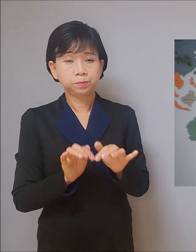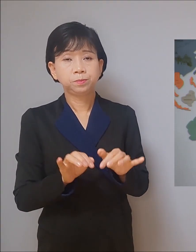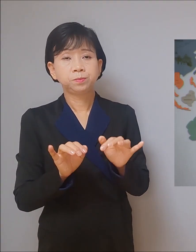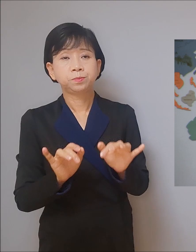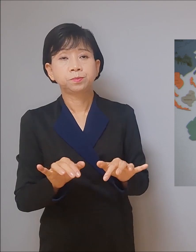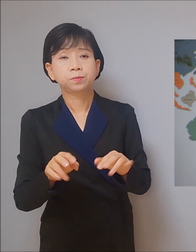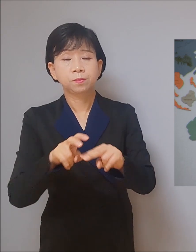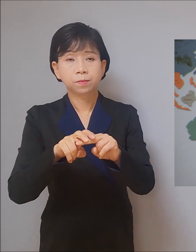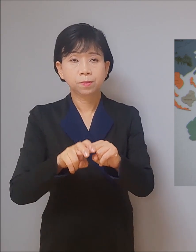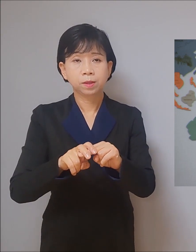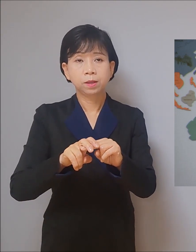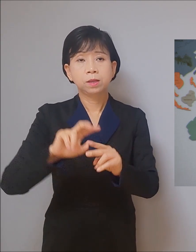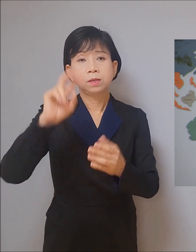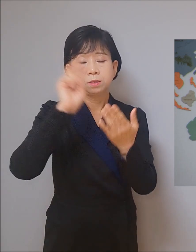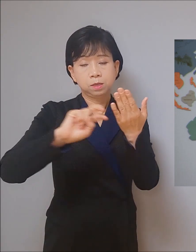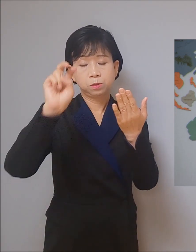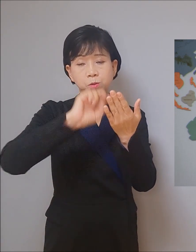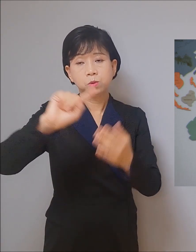앉으시겠습니다.